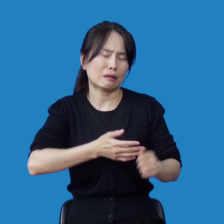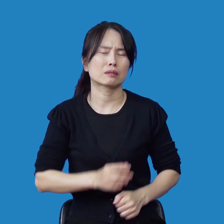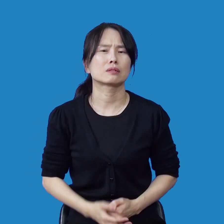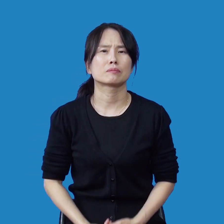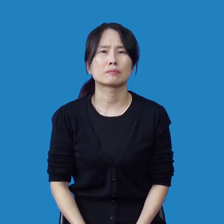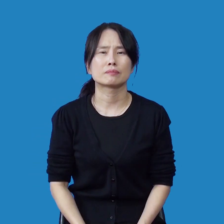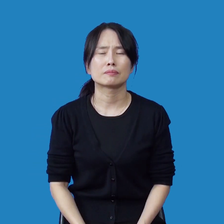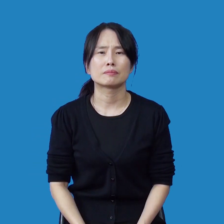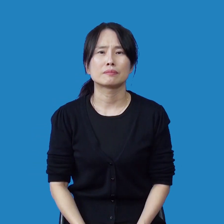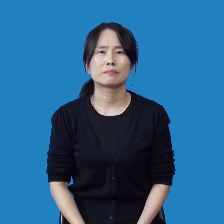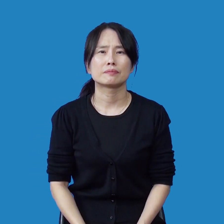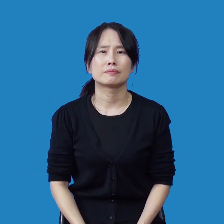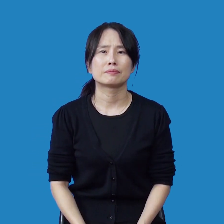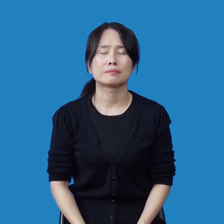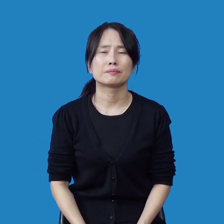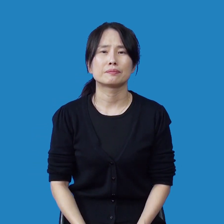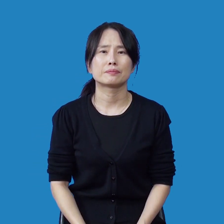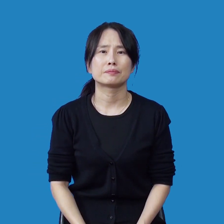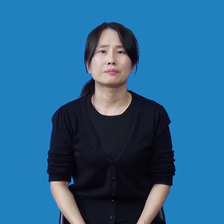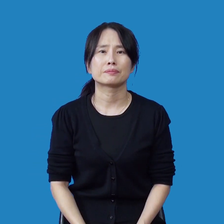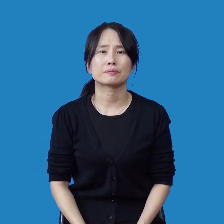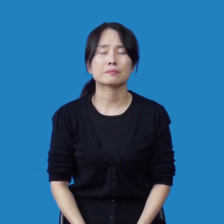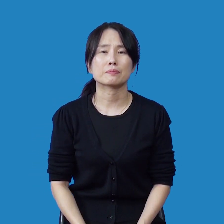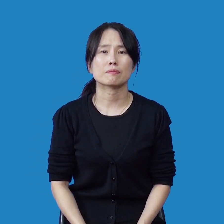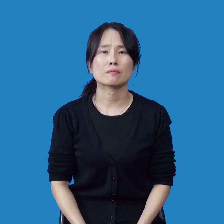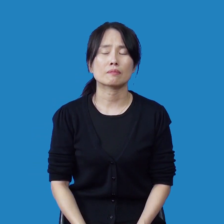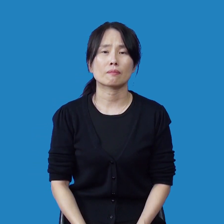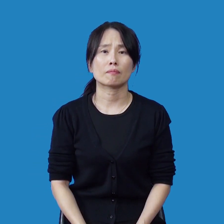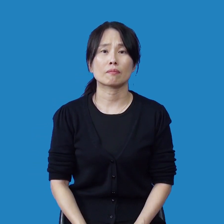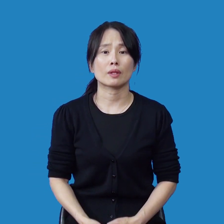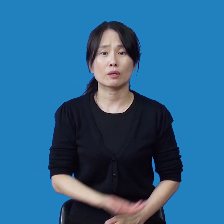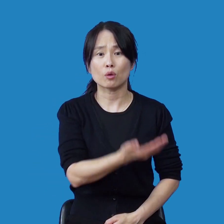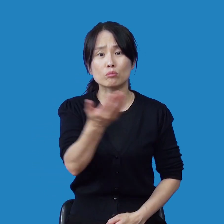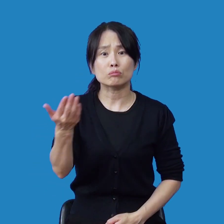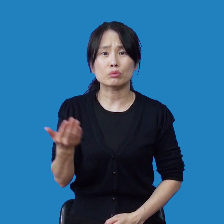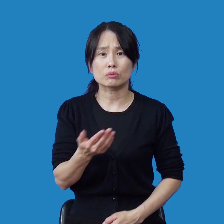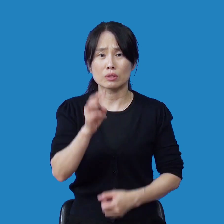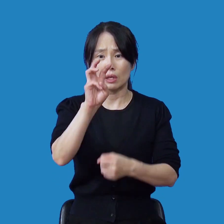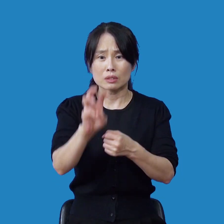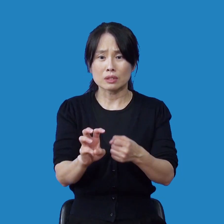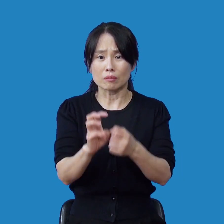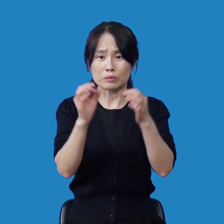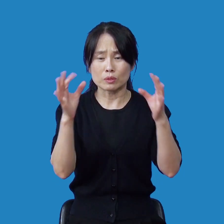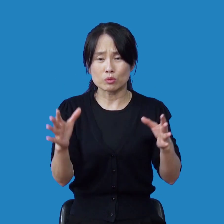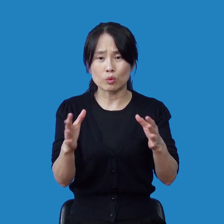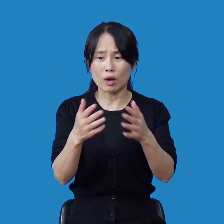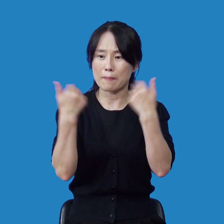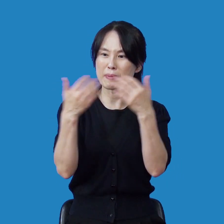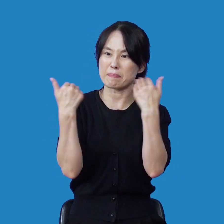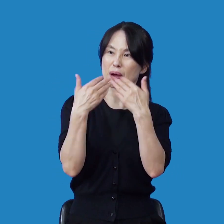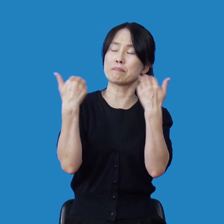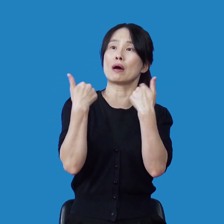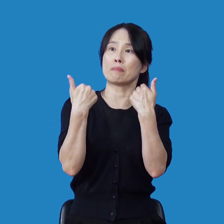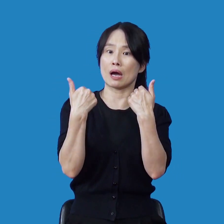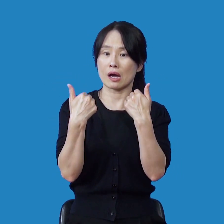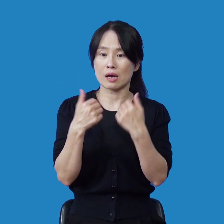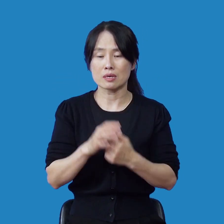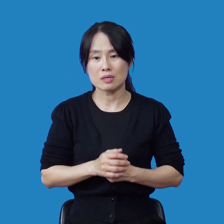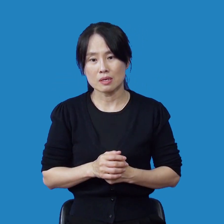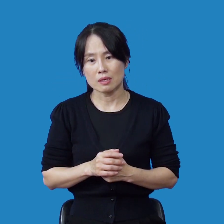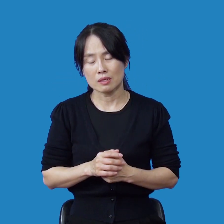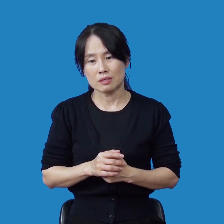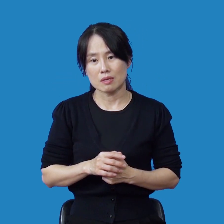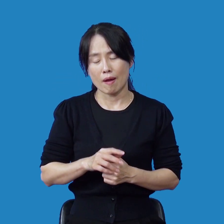하려고 했다고 합니다. 여러분, 30년 동안을 폭언을 퍼부으면서 서로